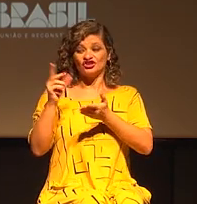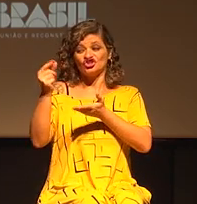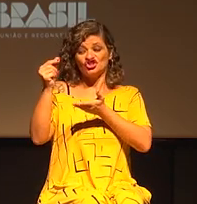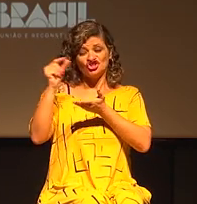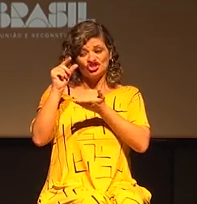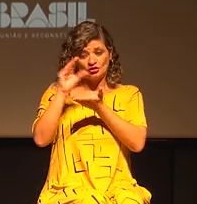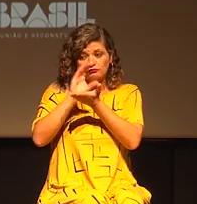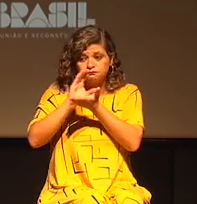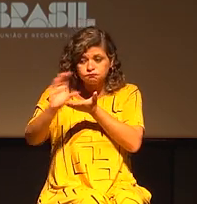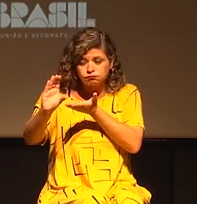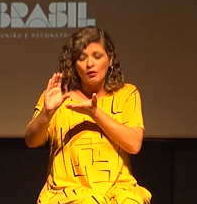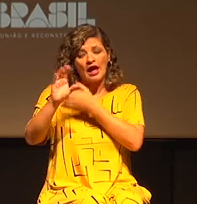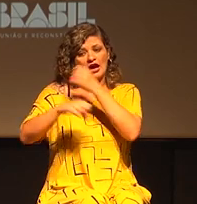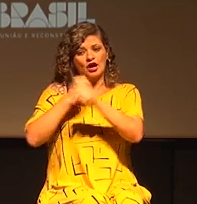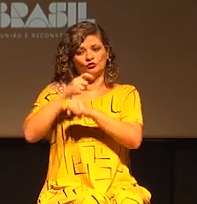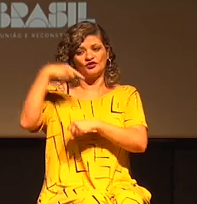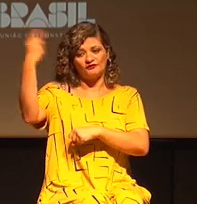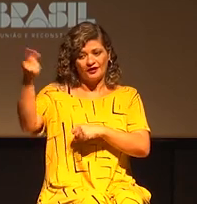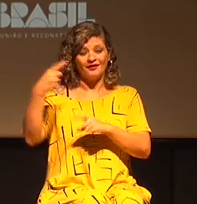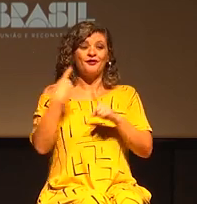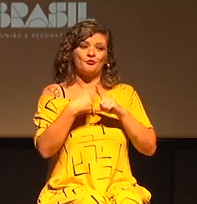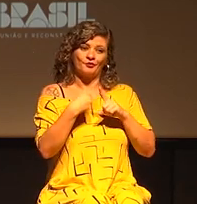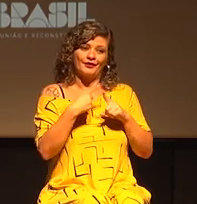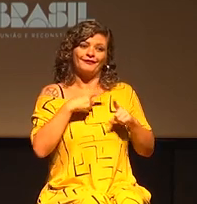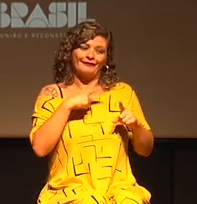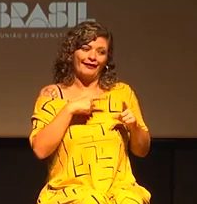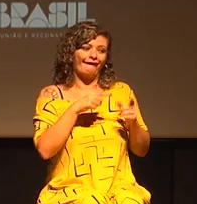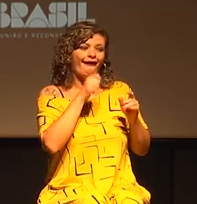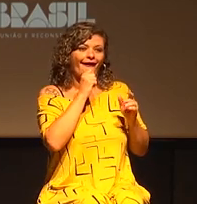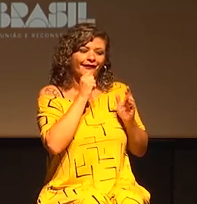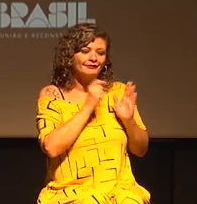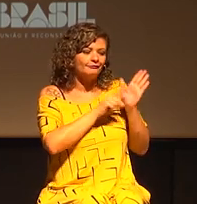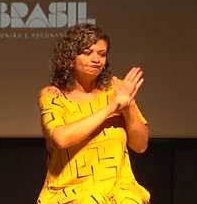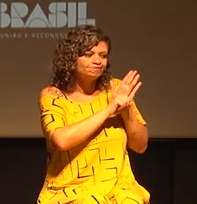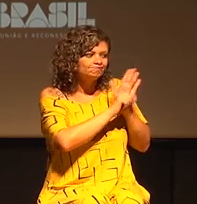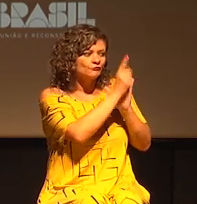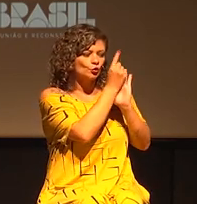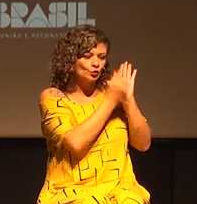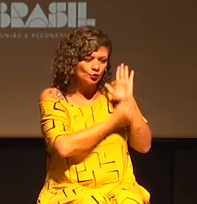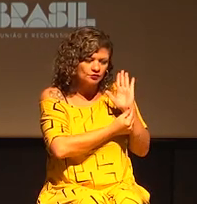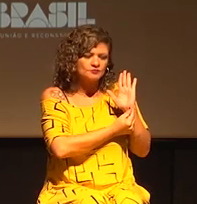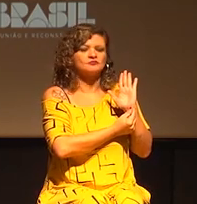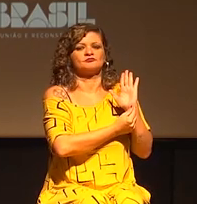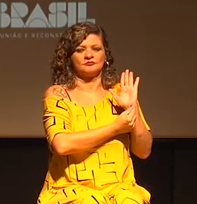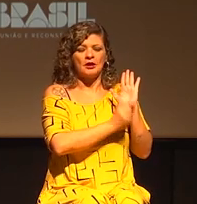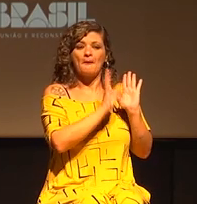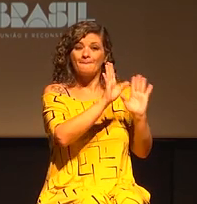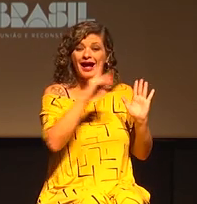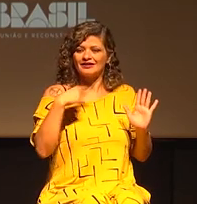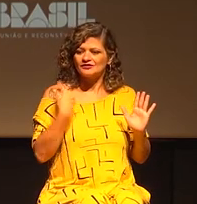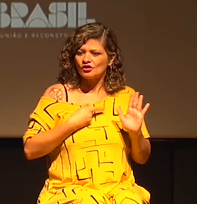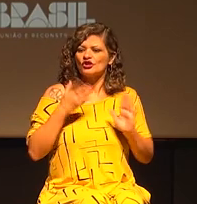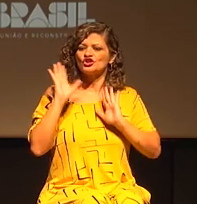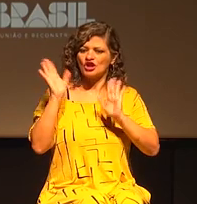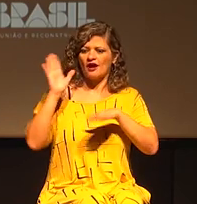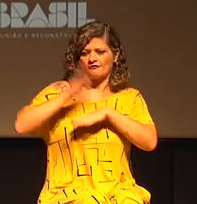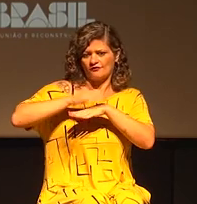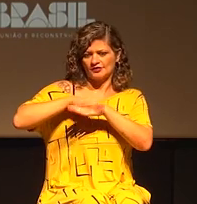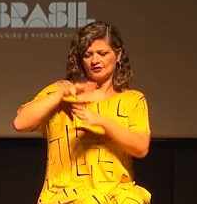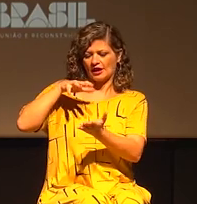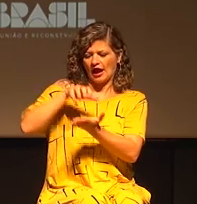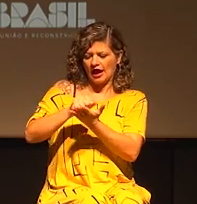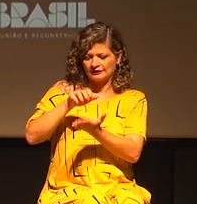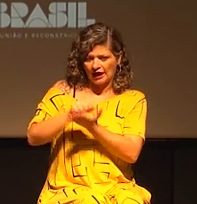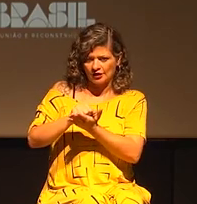vem porque tem a questão orçamentária né que é sempre pro ano que vem mas a gente já tá fazendo os cadastros na no